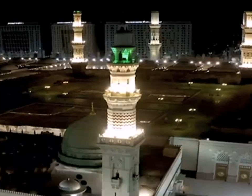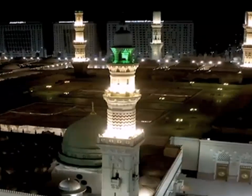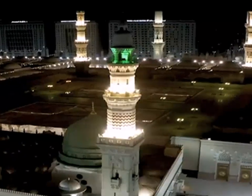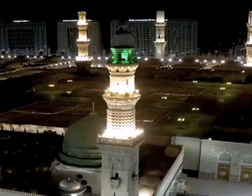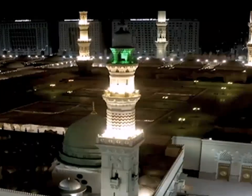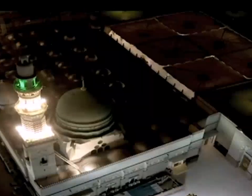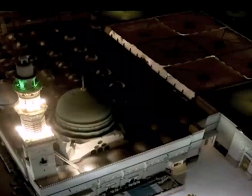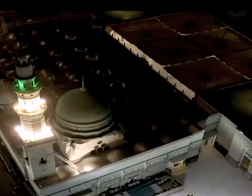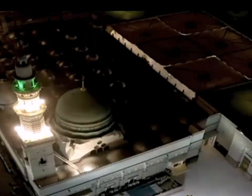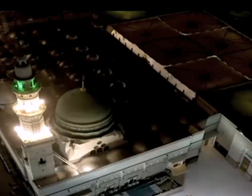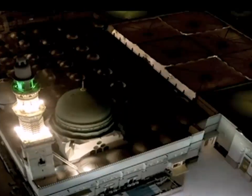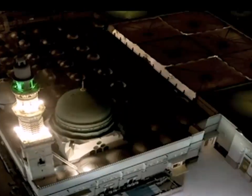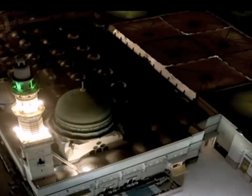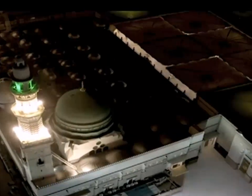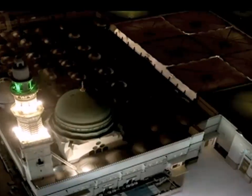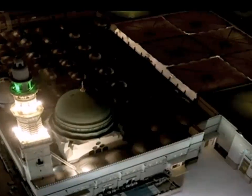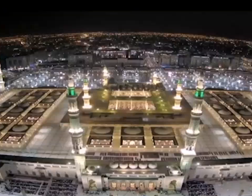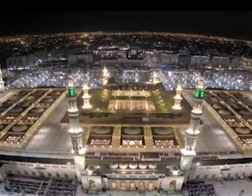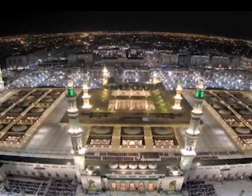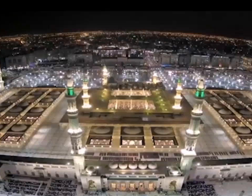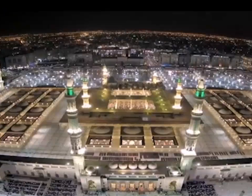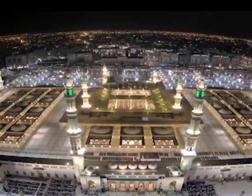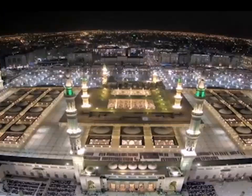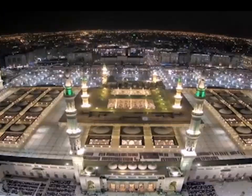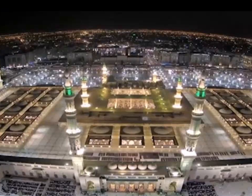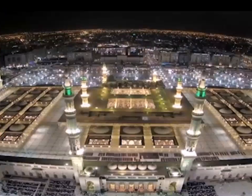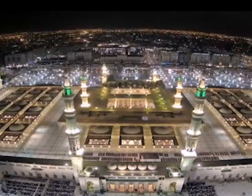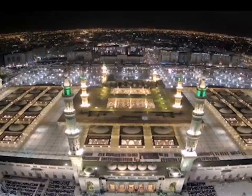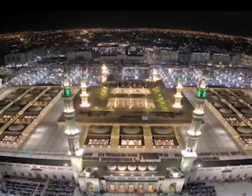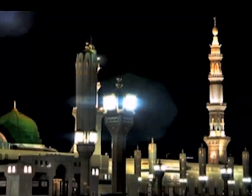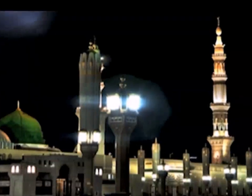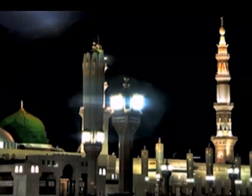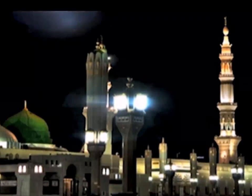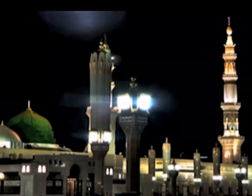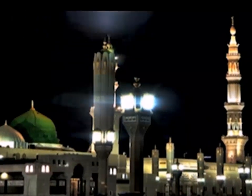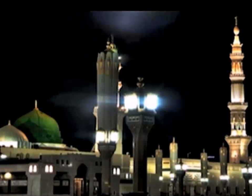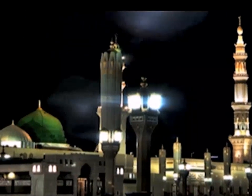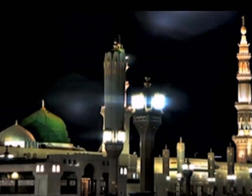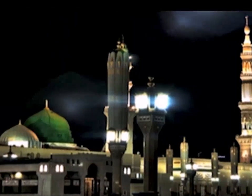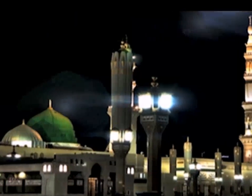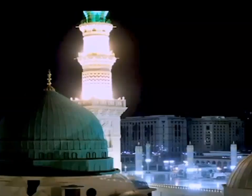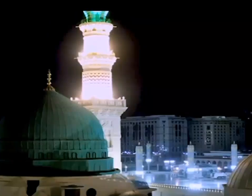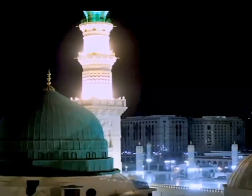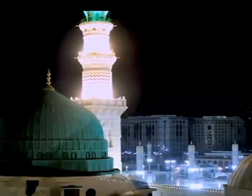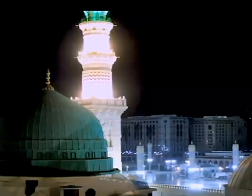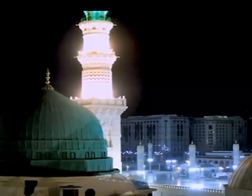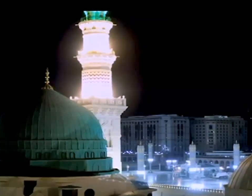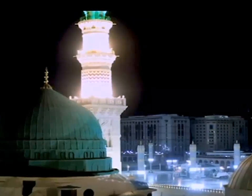علیک یا رسول اللہ وعلى آلک واصحابک یا حبیب اللہ، الصلاة